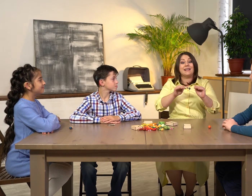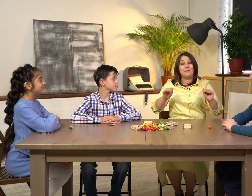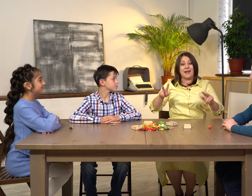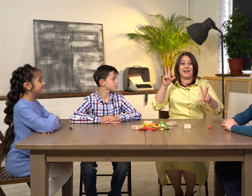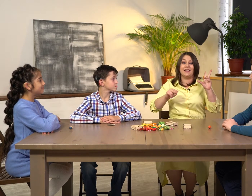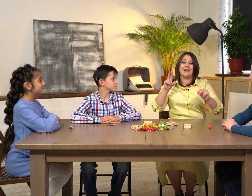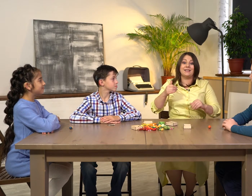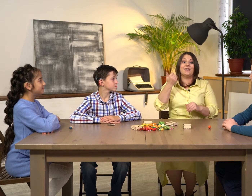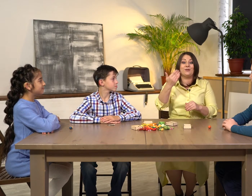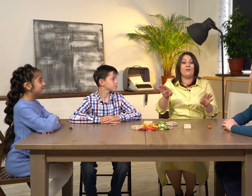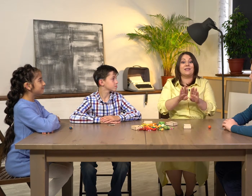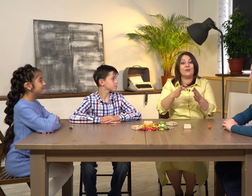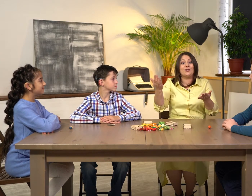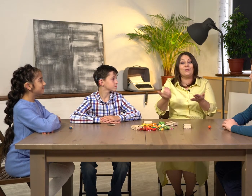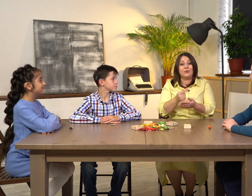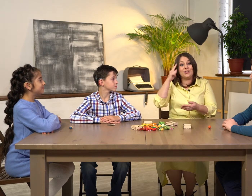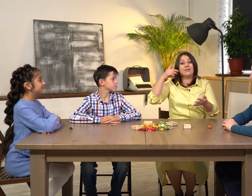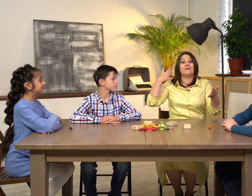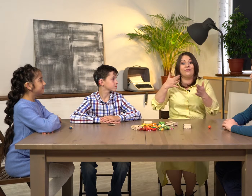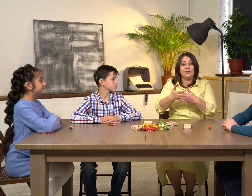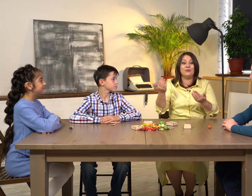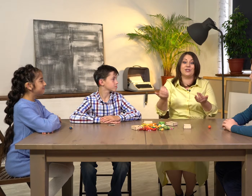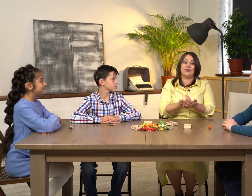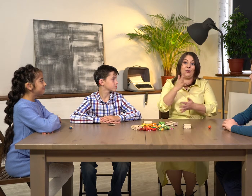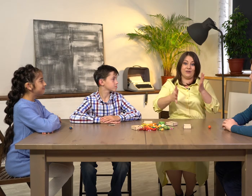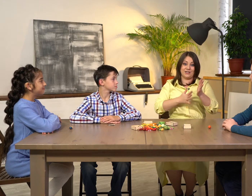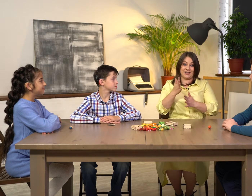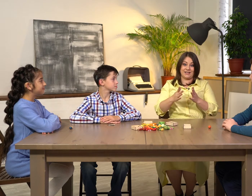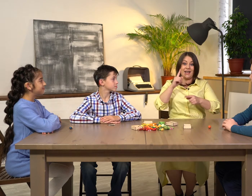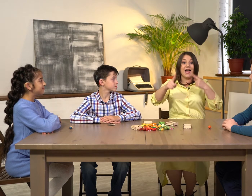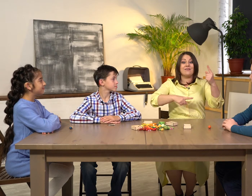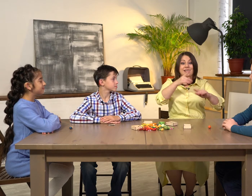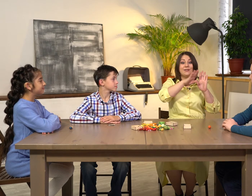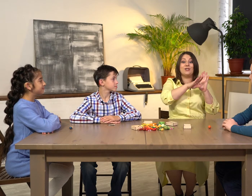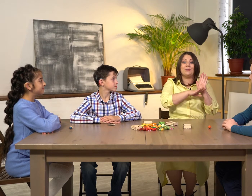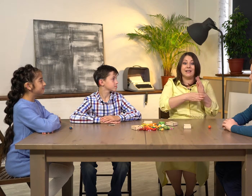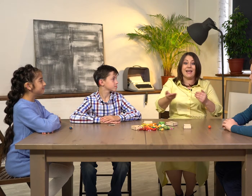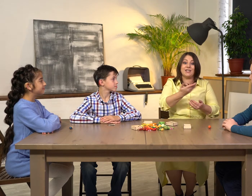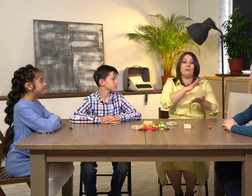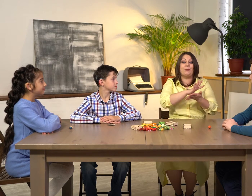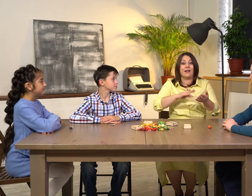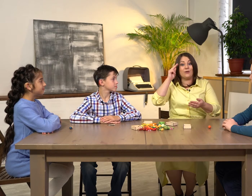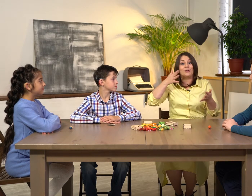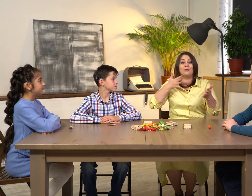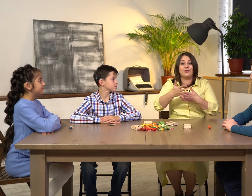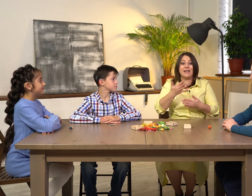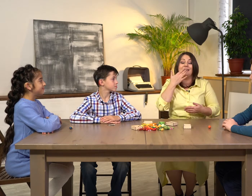Ребята, надеюсь, у вас тоже получилось выучить новые жесты. В следующей передаче мы продолжим изучать